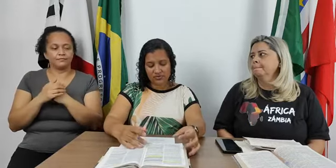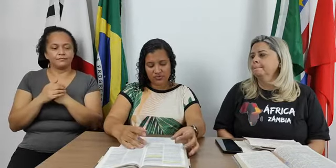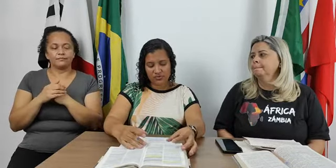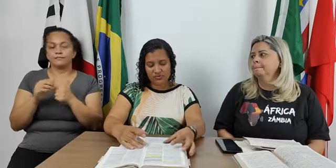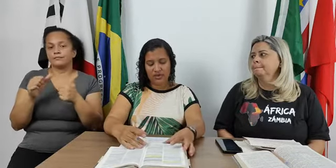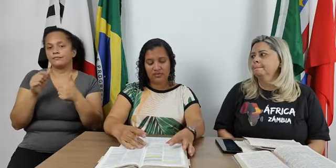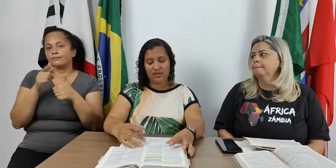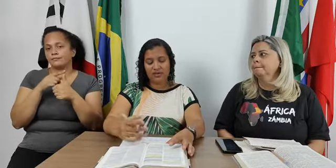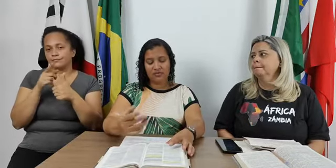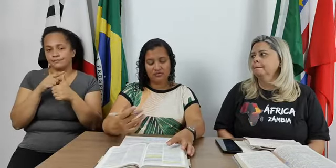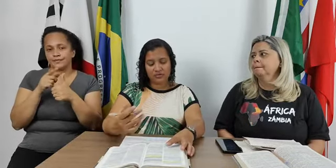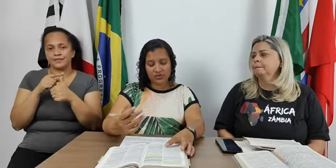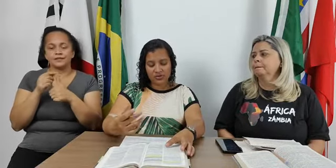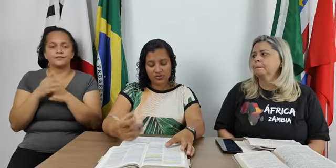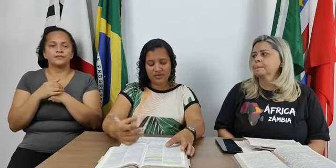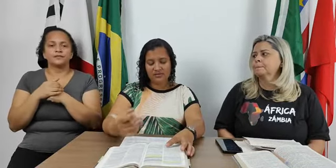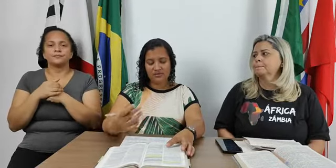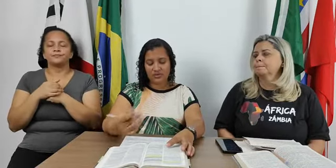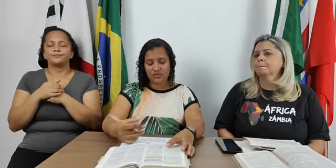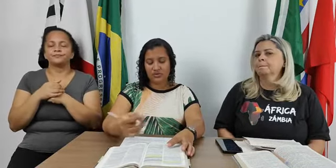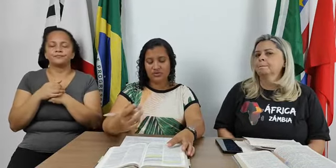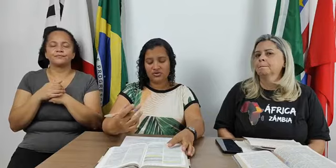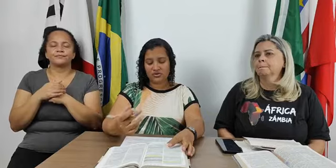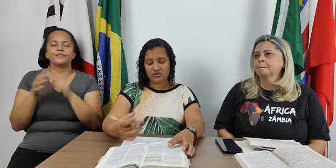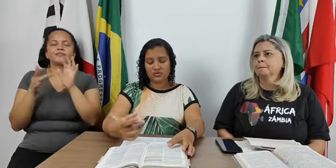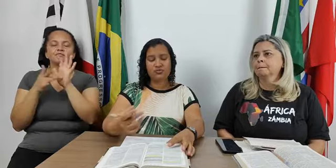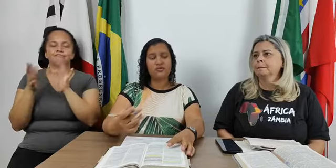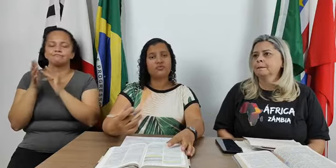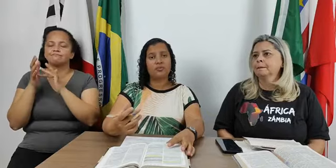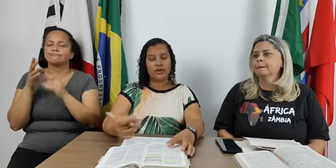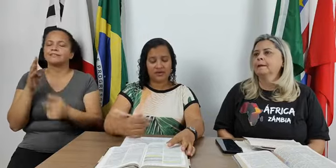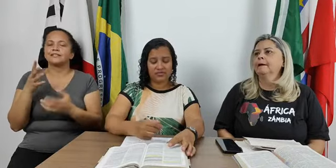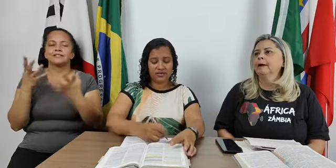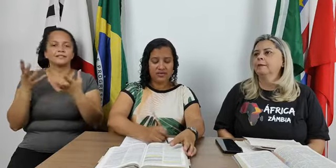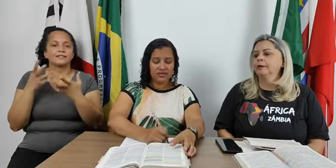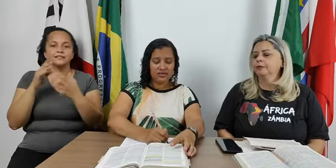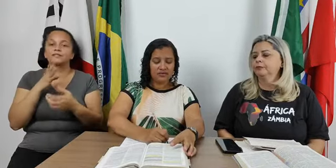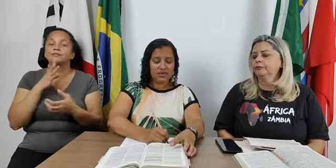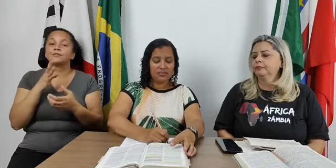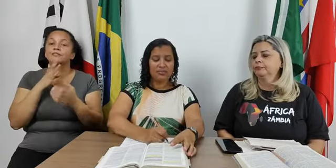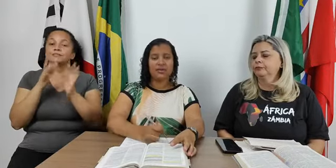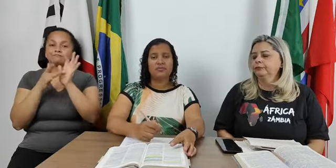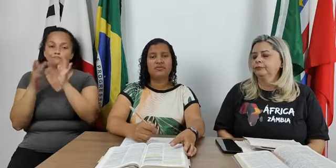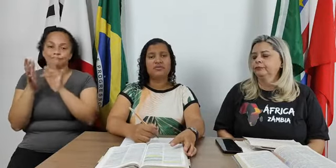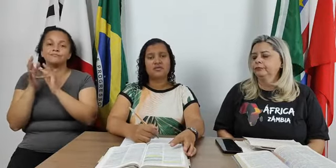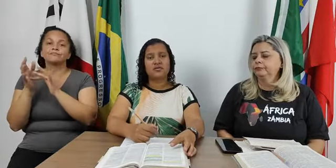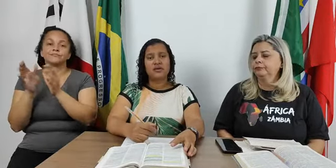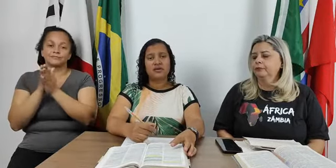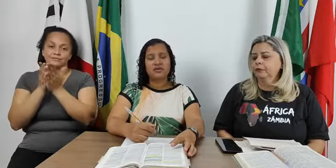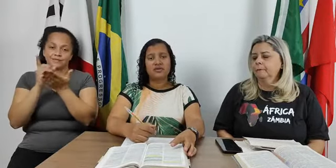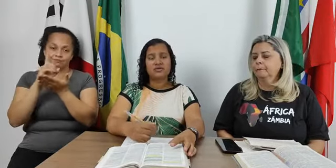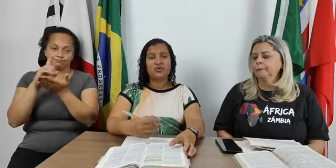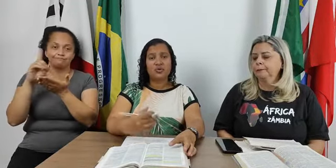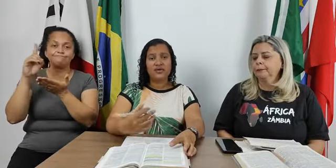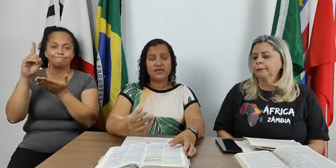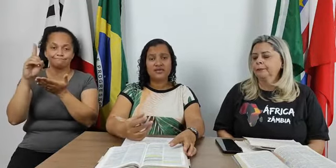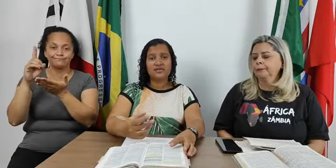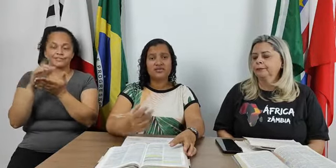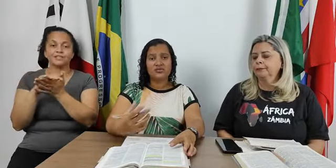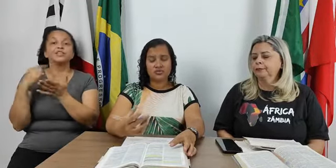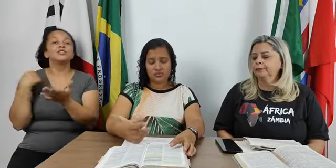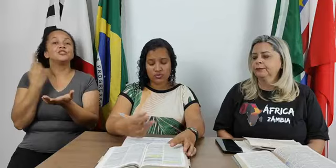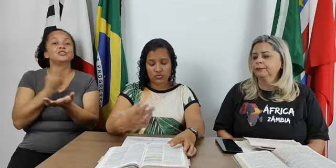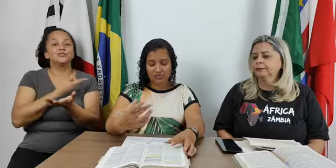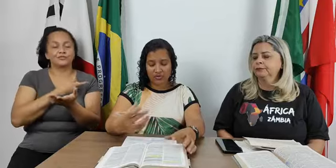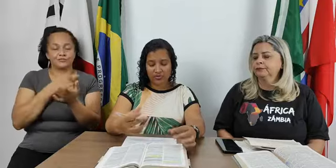intercessão de Jesus é para que conheçam intimamente a Jesus e a sua palavra. Então é a primeira petição, que a gente